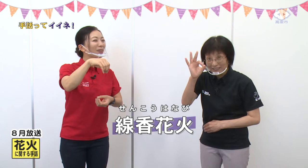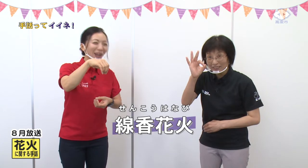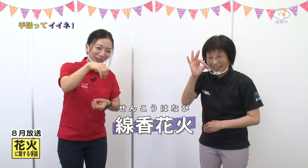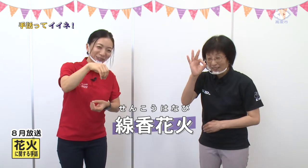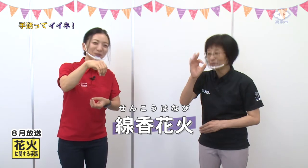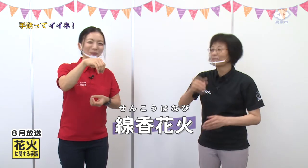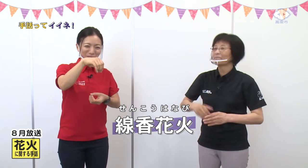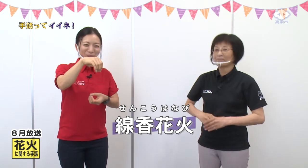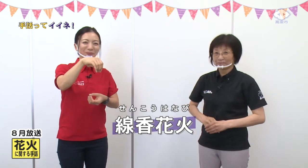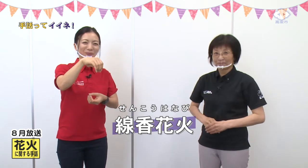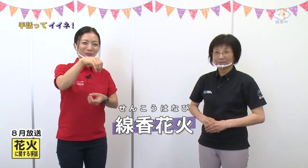ょうね。はい、